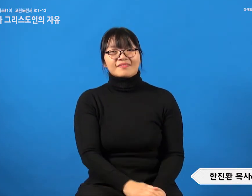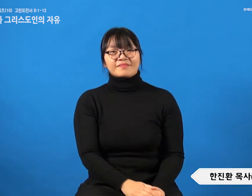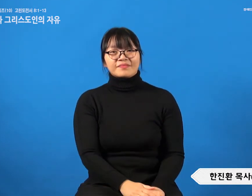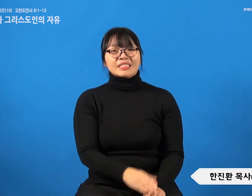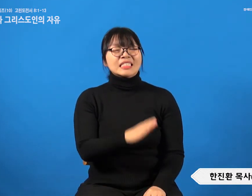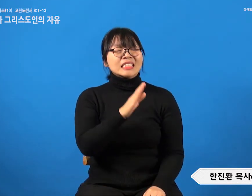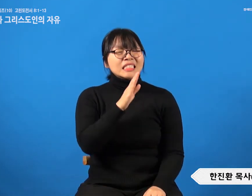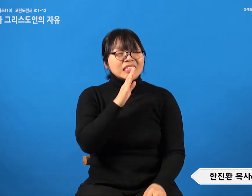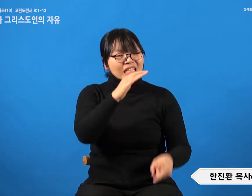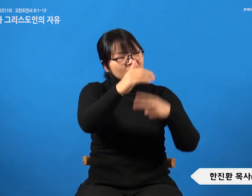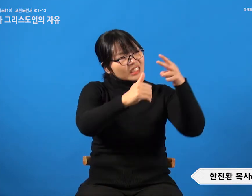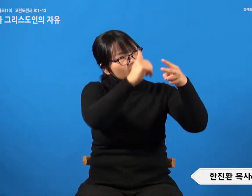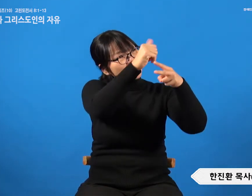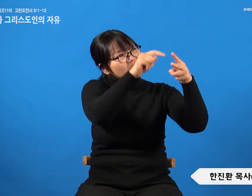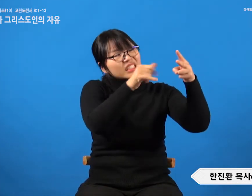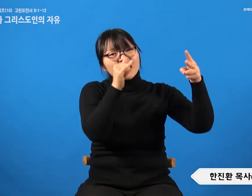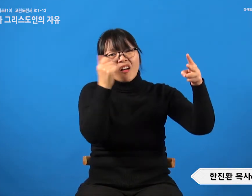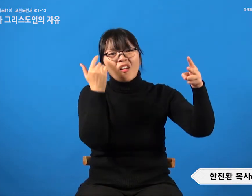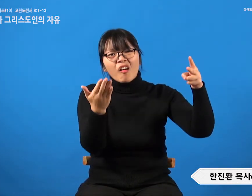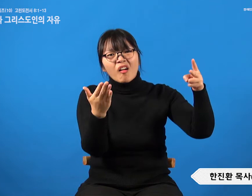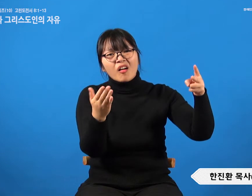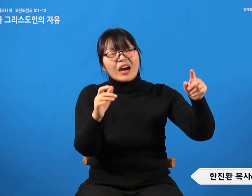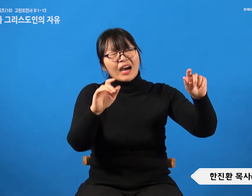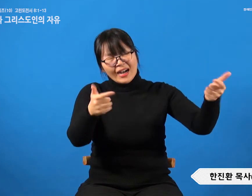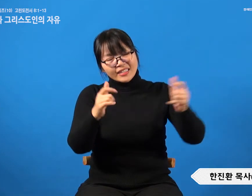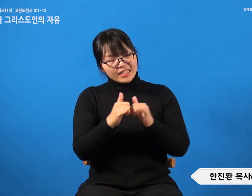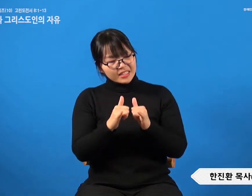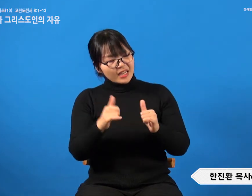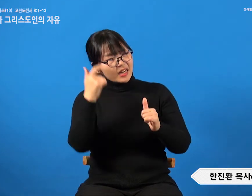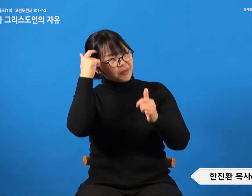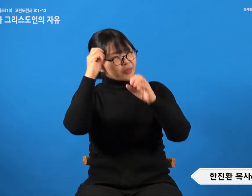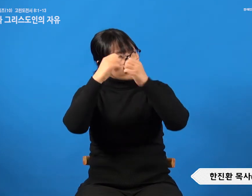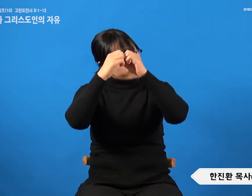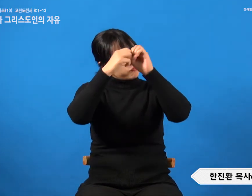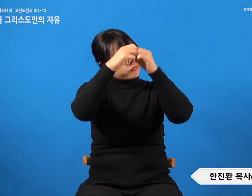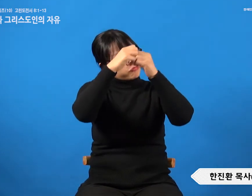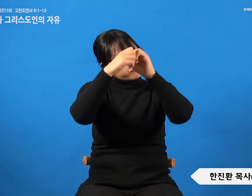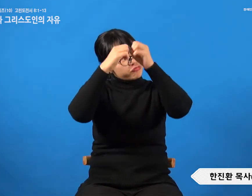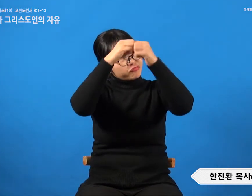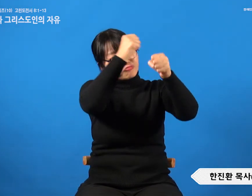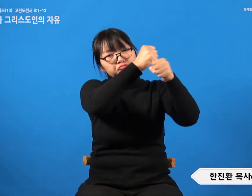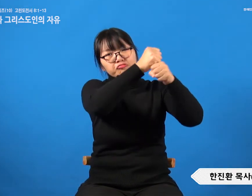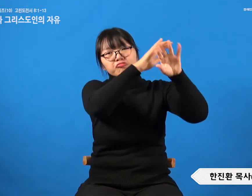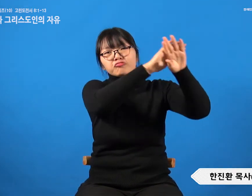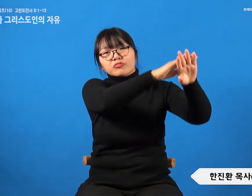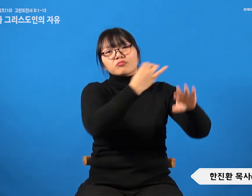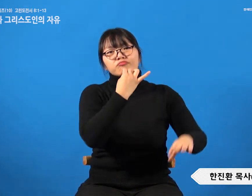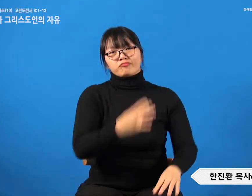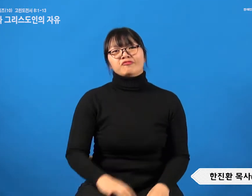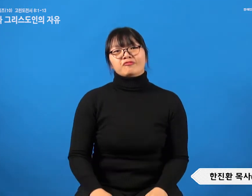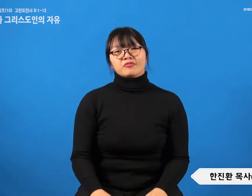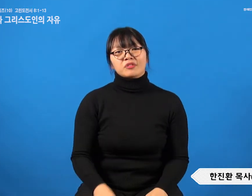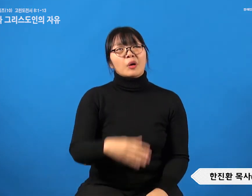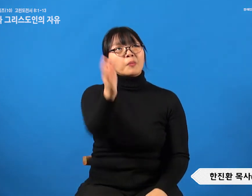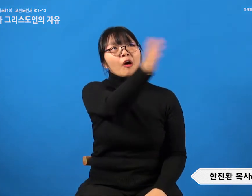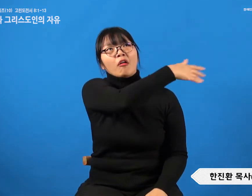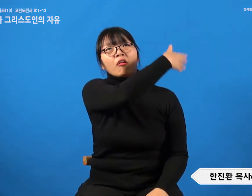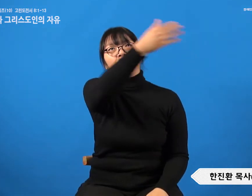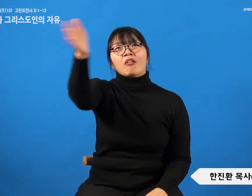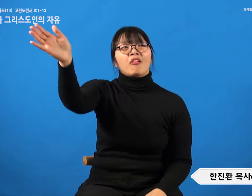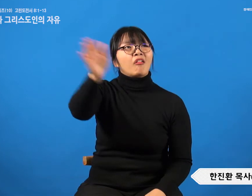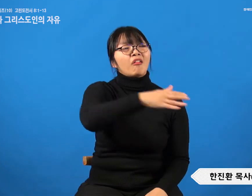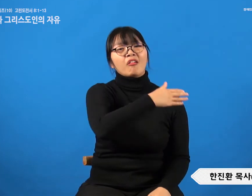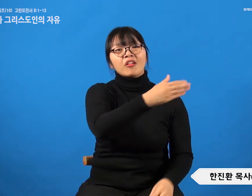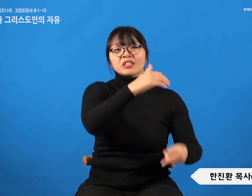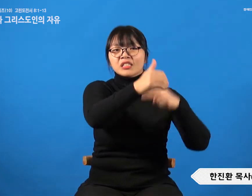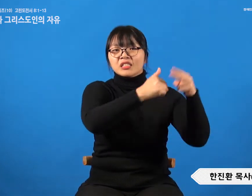신들이 정말 존재합니까? 다 인간이 만들어낸 허구 아닙니까? 있지도 않은 신들이